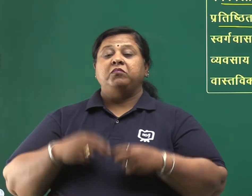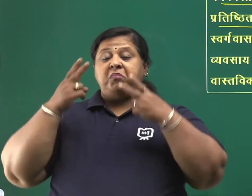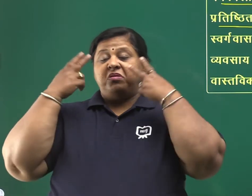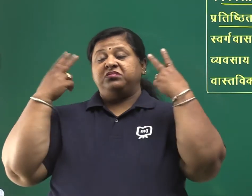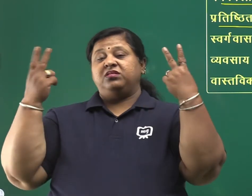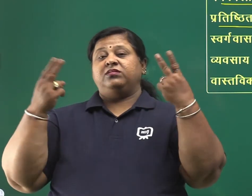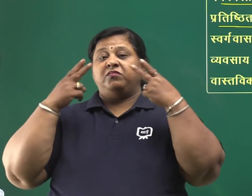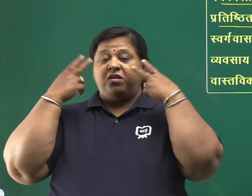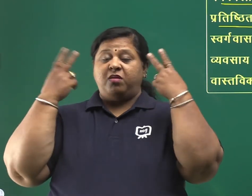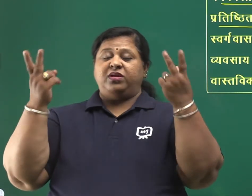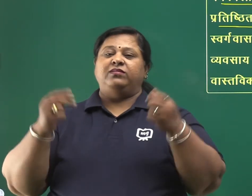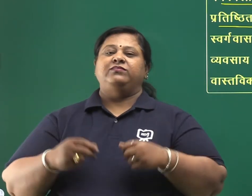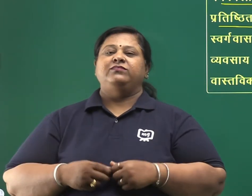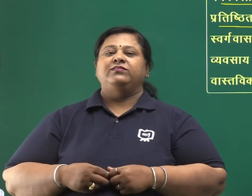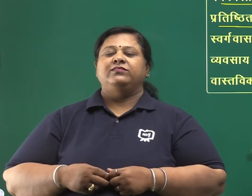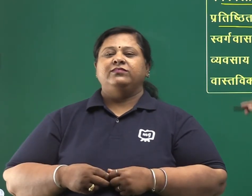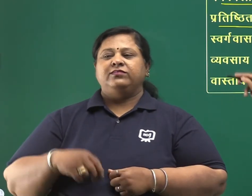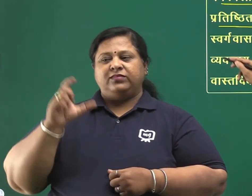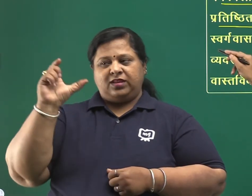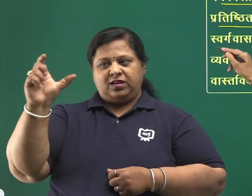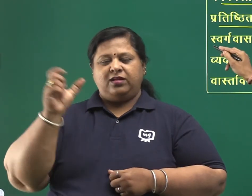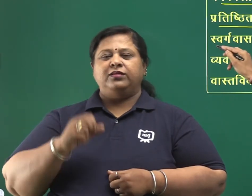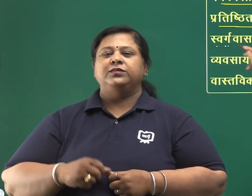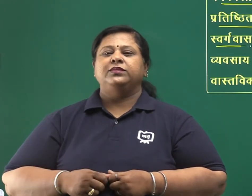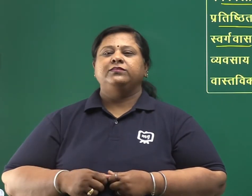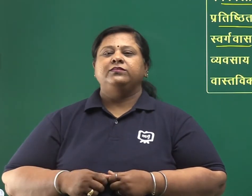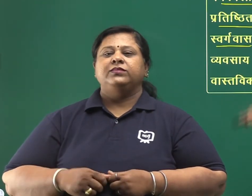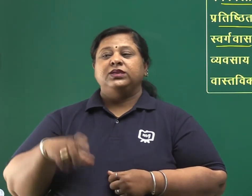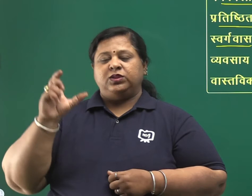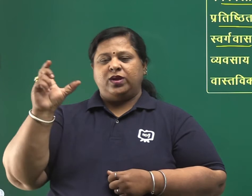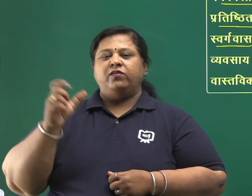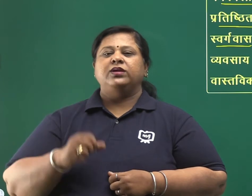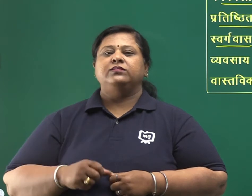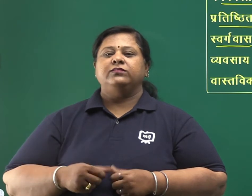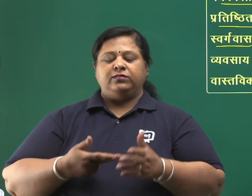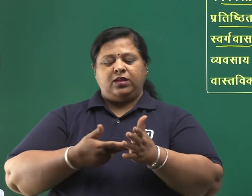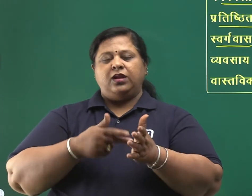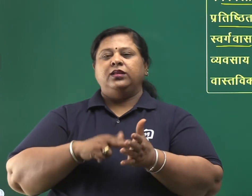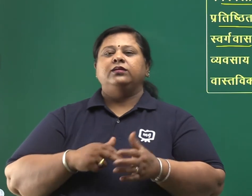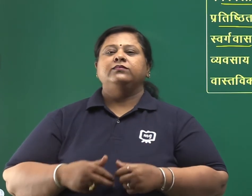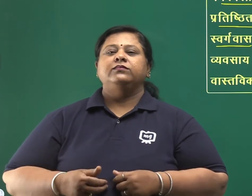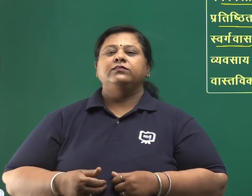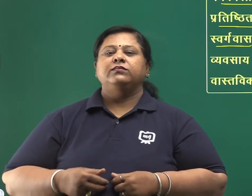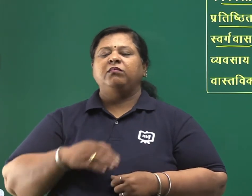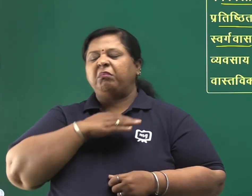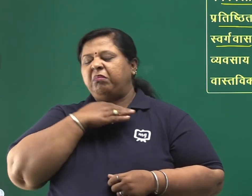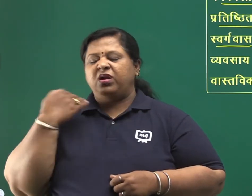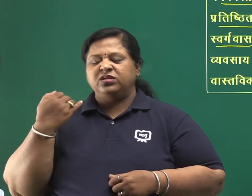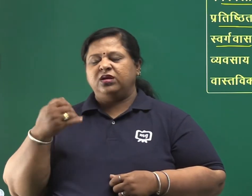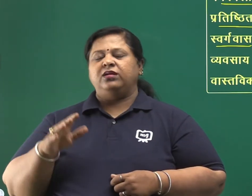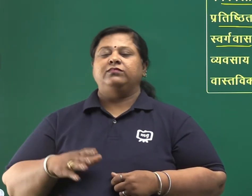प्रसिद्ध, नामी। अगला शब्द है स्वर्गवास, अर्थ होगा मर